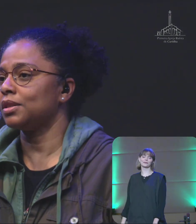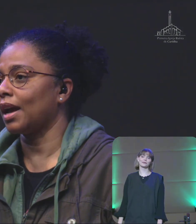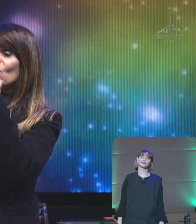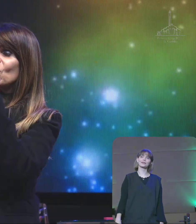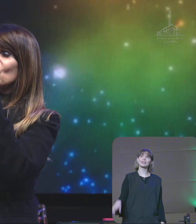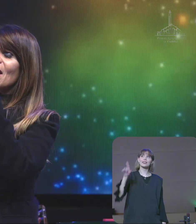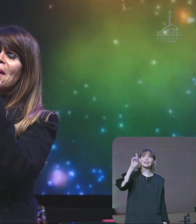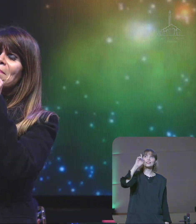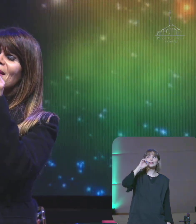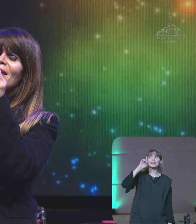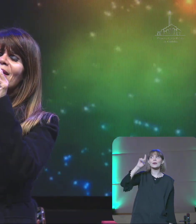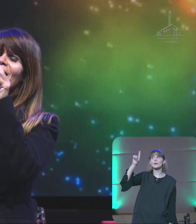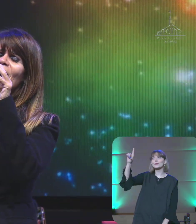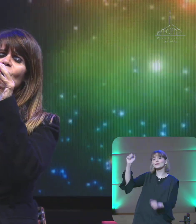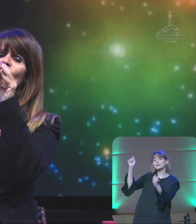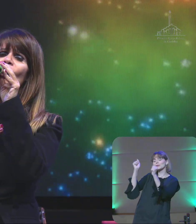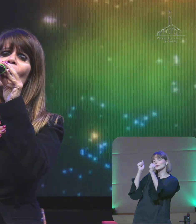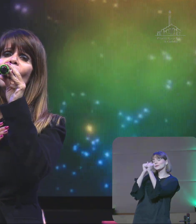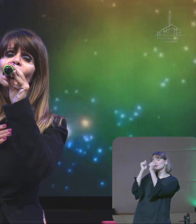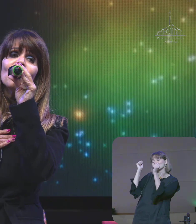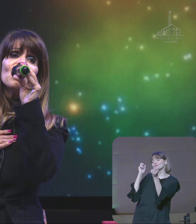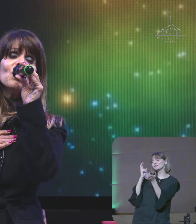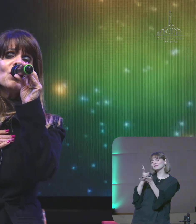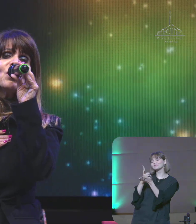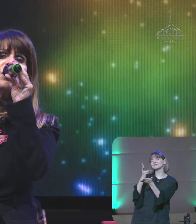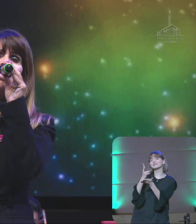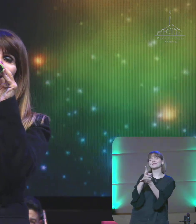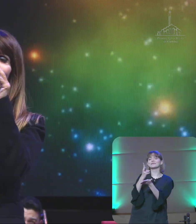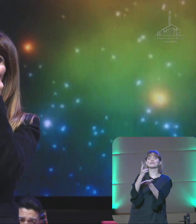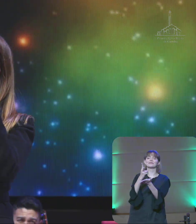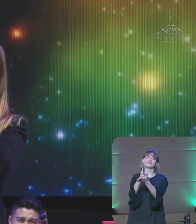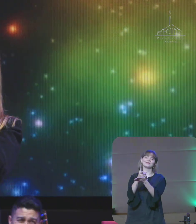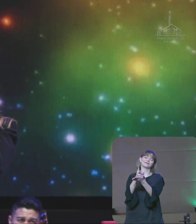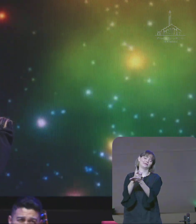O Senhor nunca me deixou.